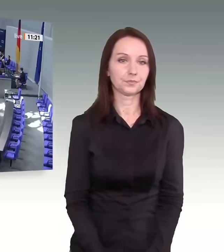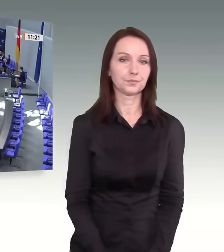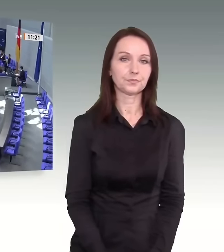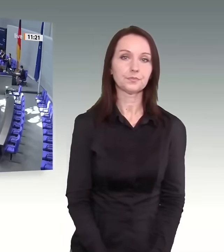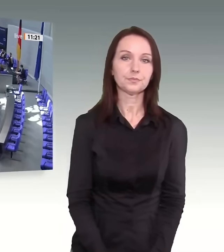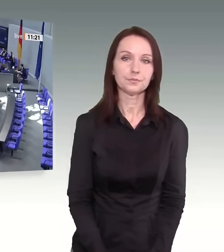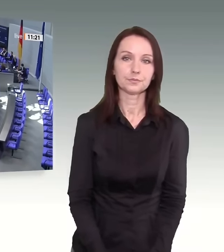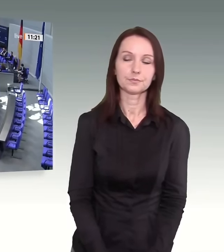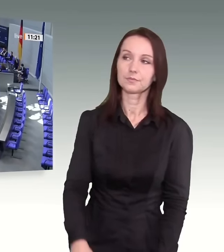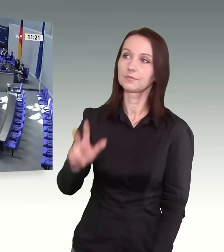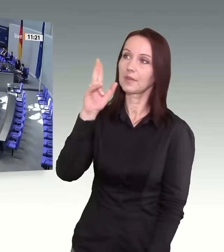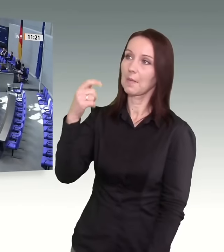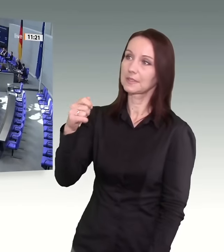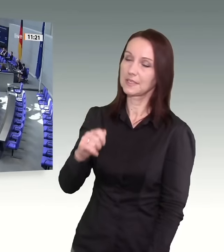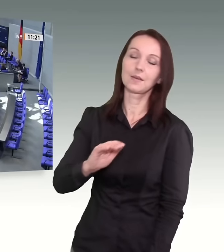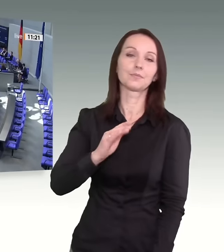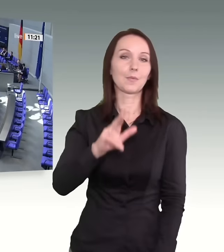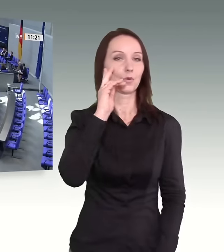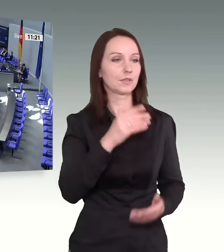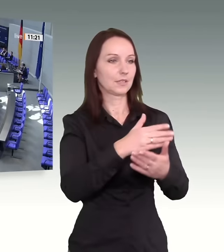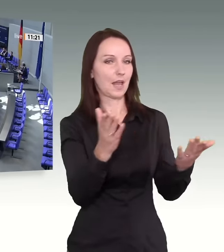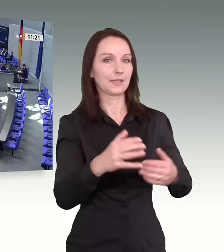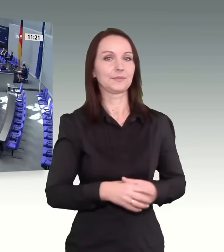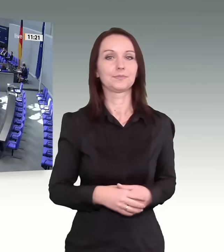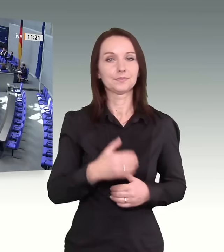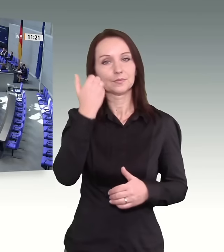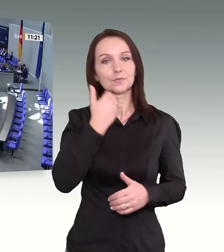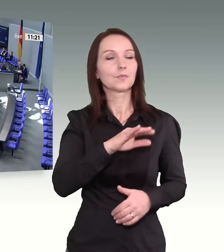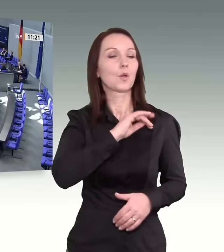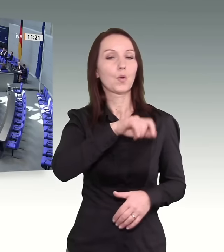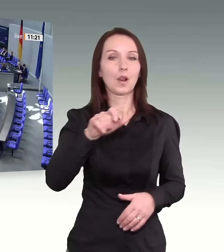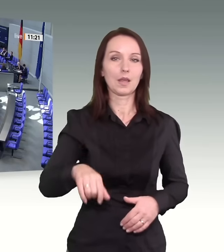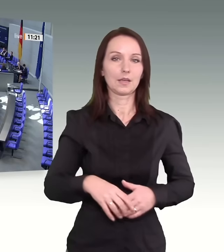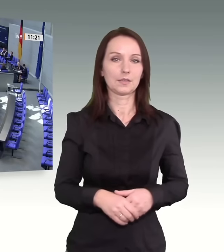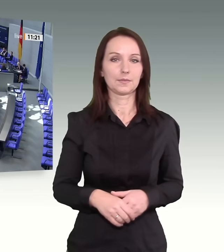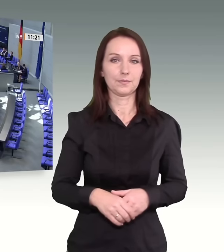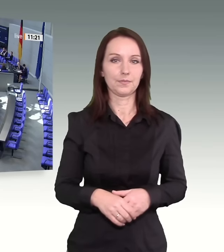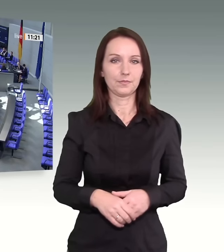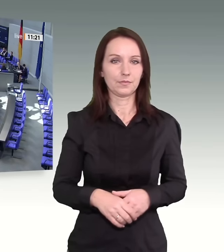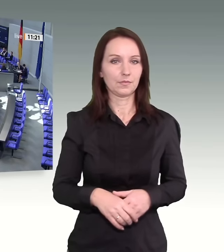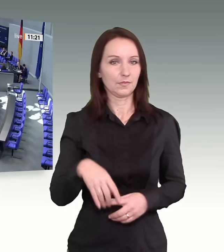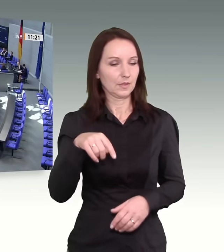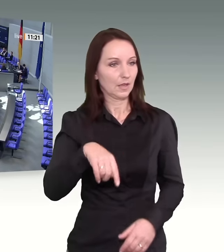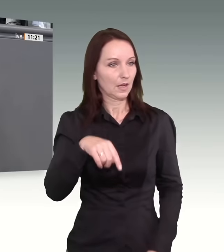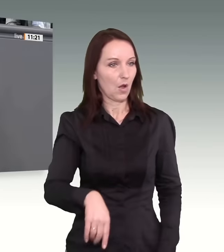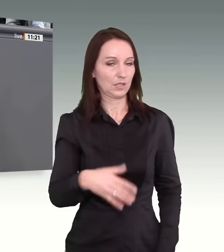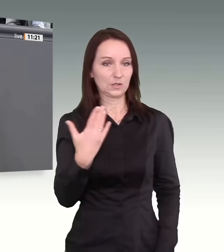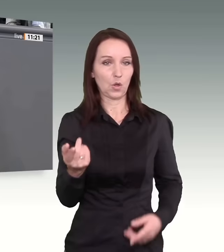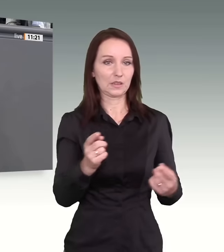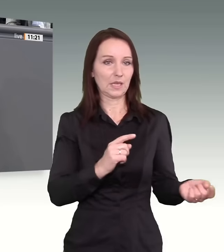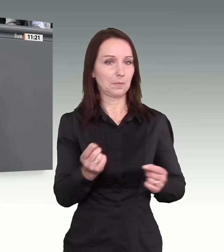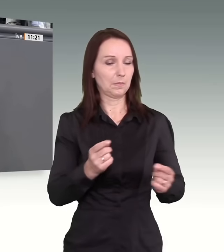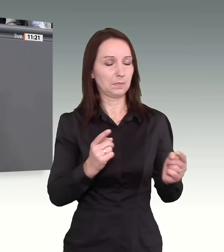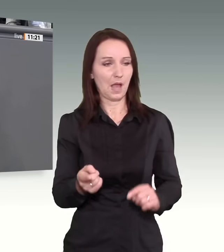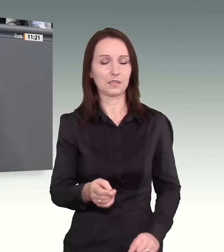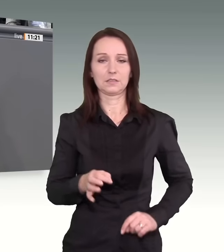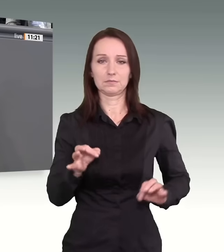Herr Präsident, meine Damen und Herren, liebe Kolleginnen und Kollegen, was für eine unterirdische Debatte wir hier heute wieder erleben.